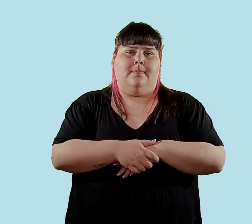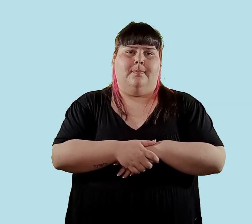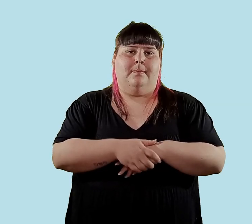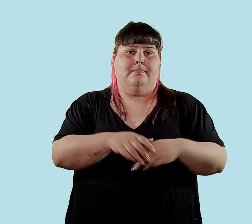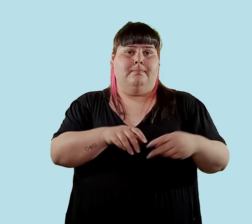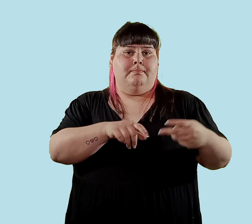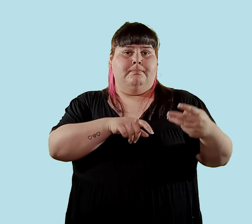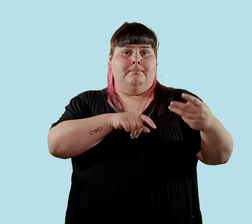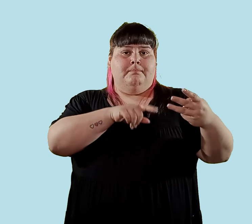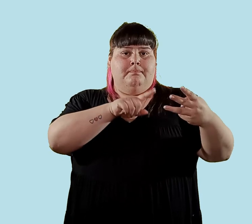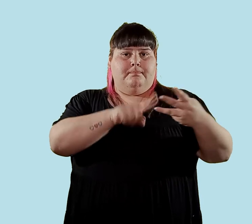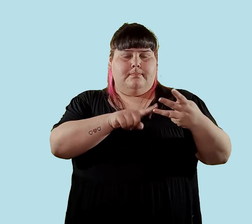abastecimiento de agua.